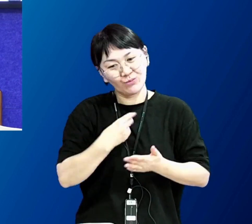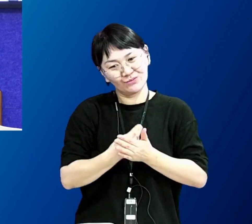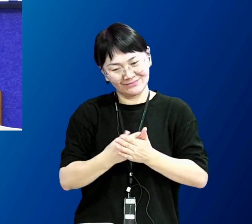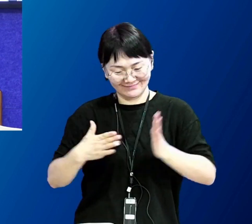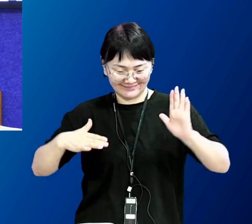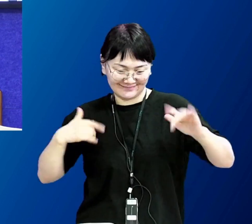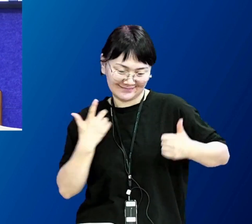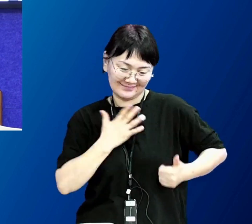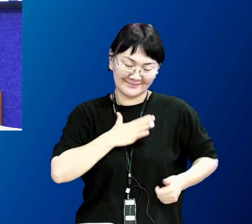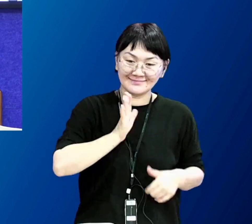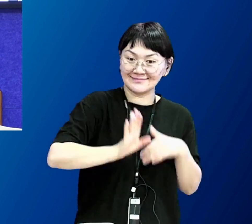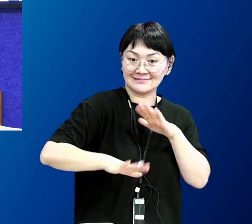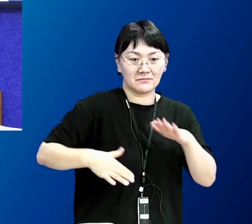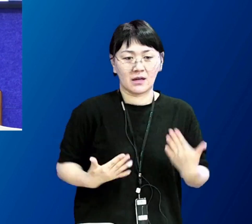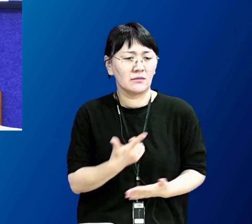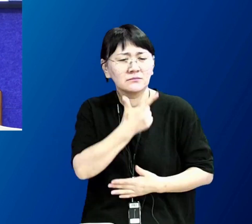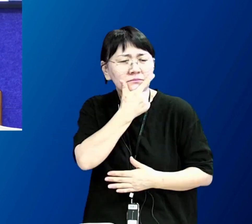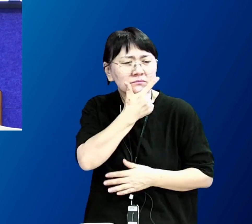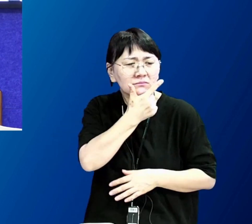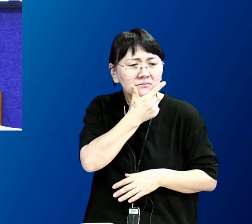흐르타 암드르차 다득 야가도